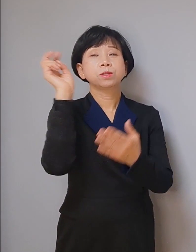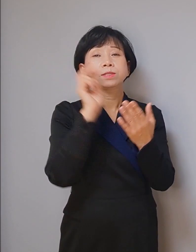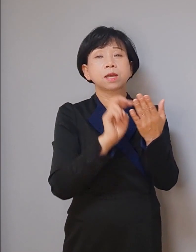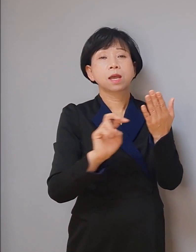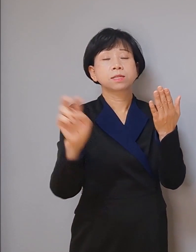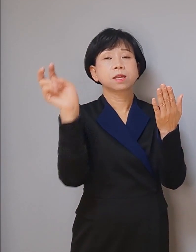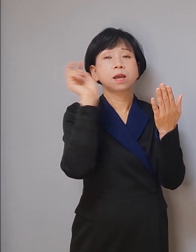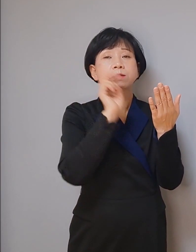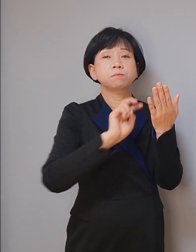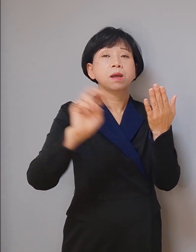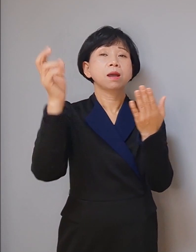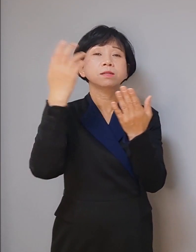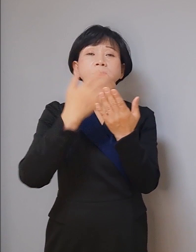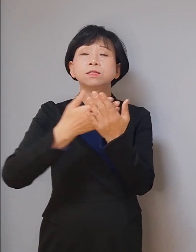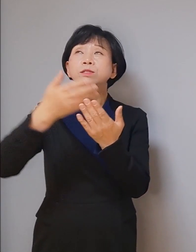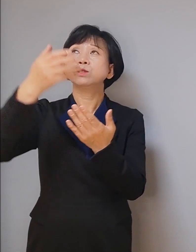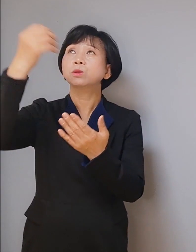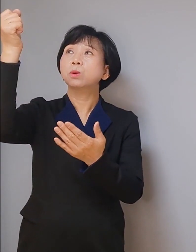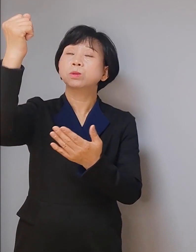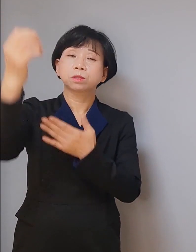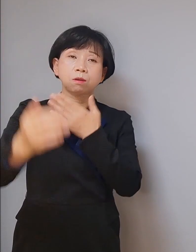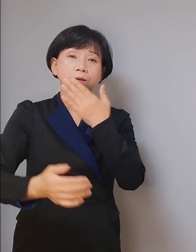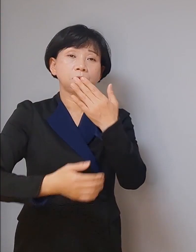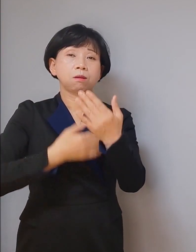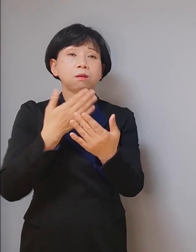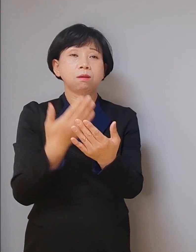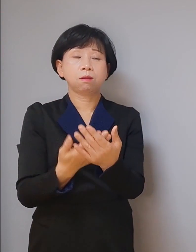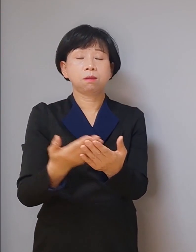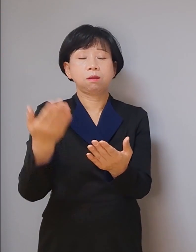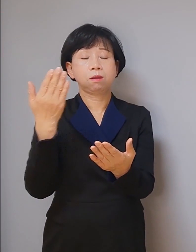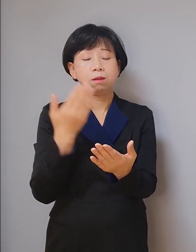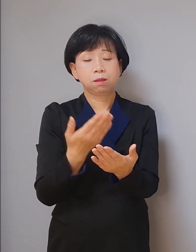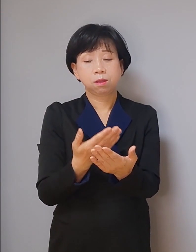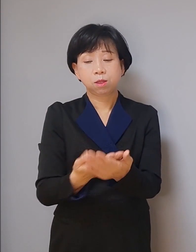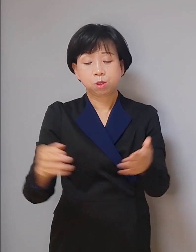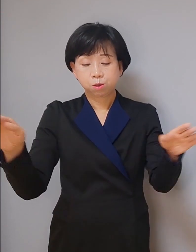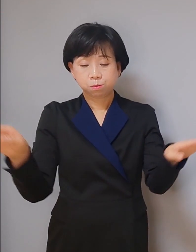홀로 찬양 받으소서